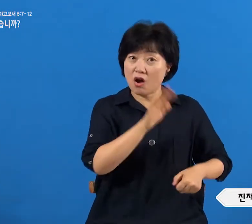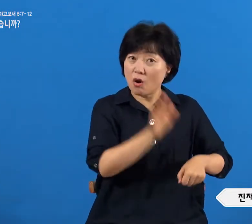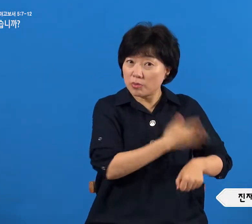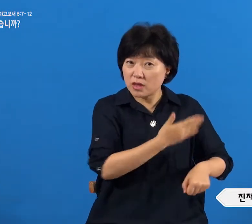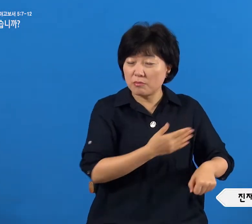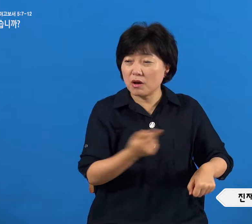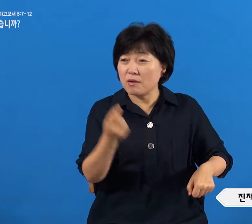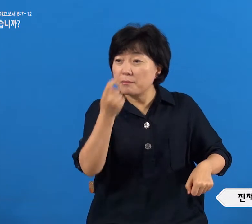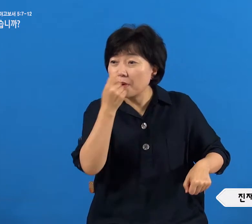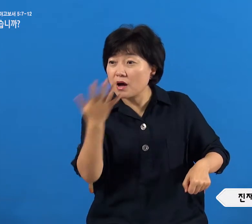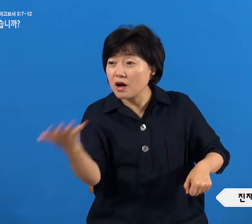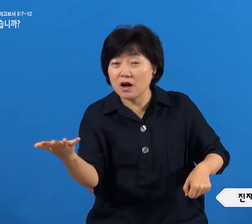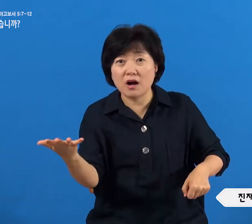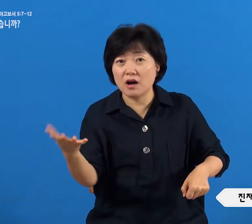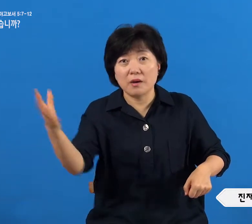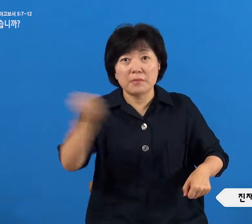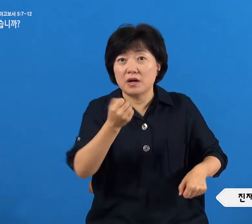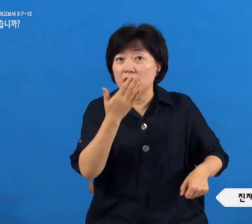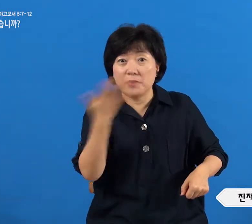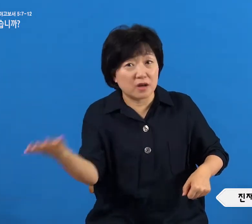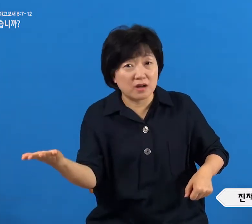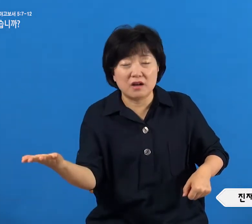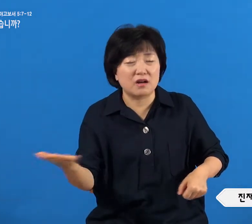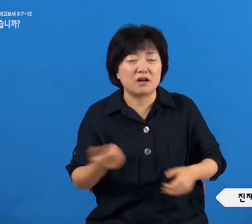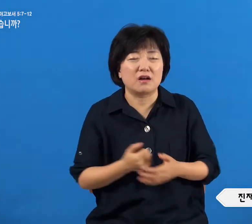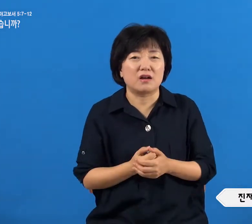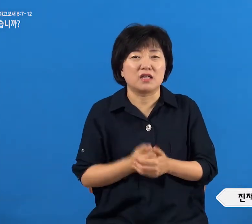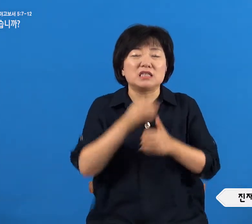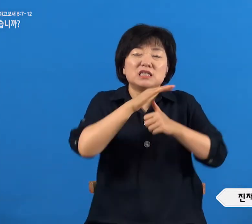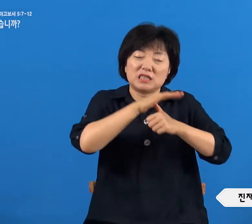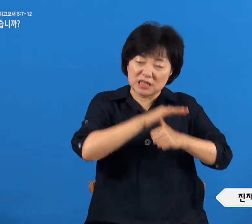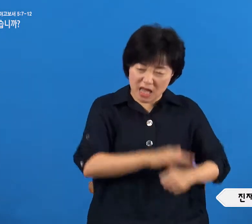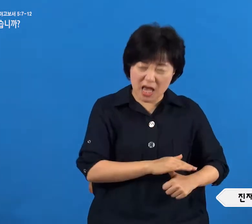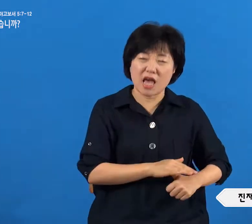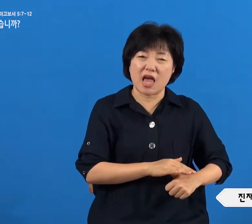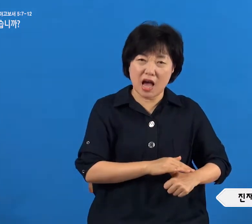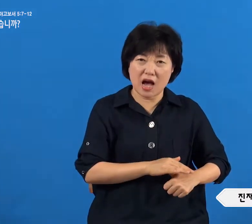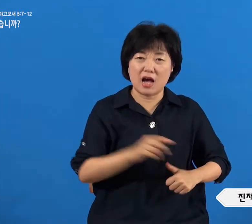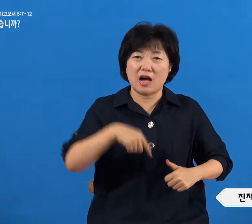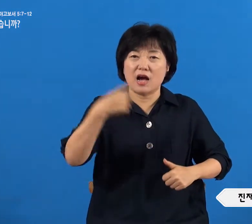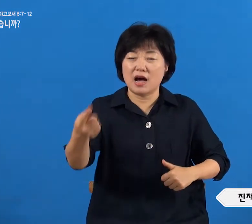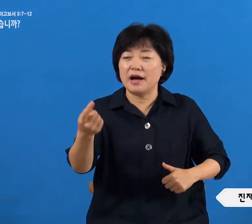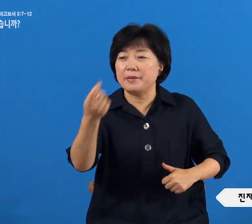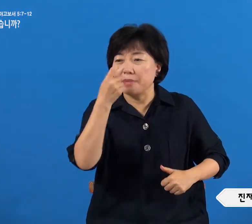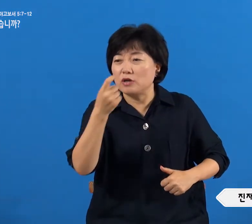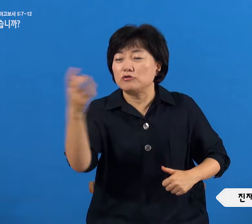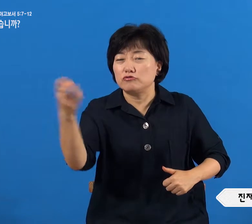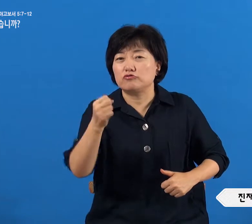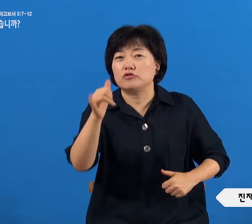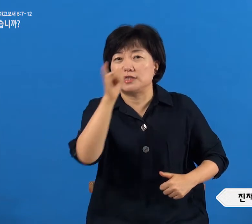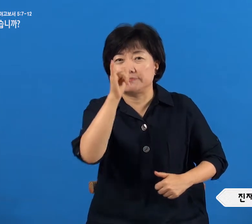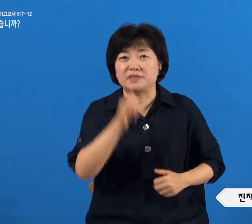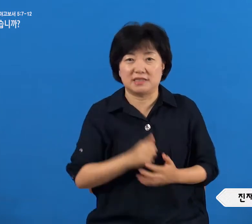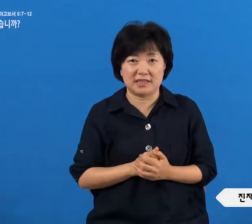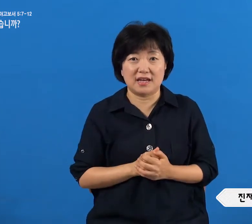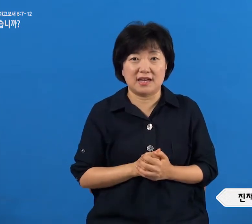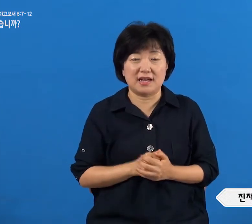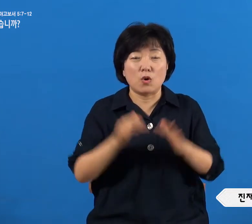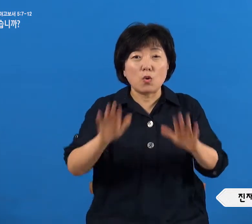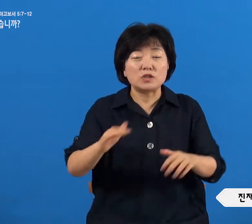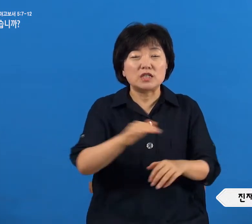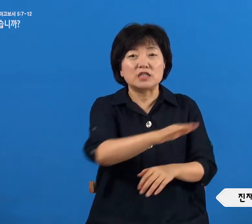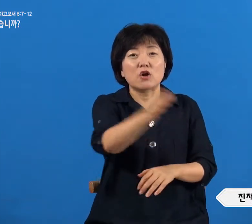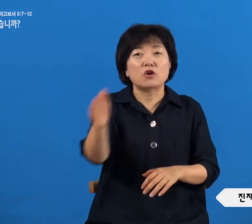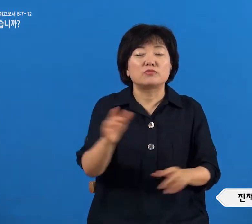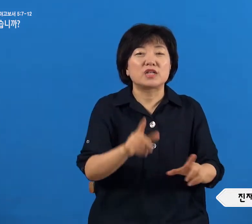얻을 수 없는 것이 있습니다. 인내하지 않으면 배울 수 없는 것이 있습니다. 오늘 여러분의